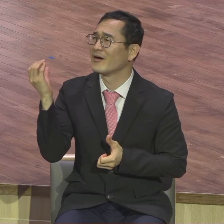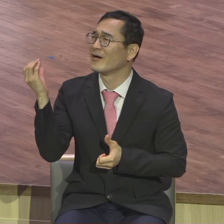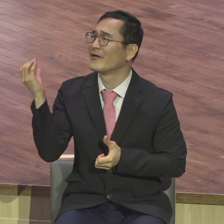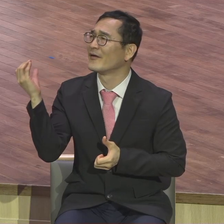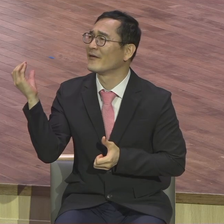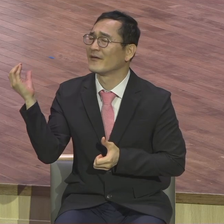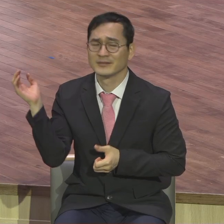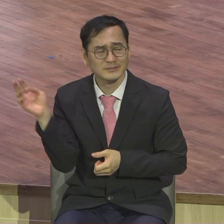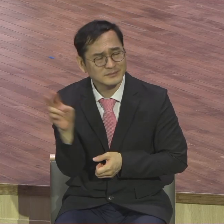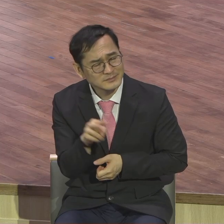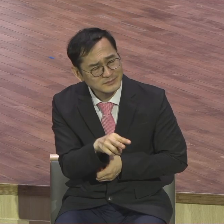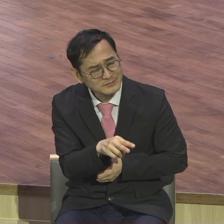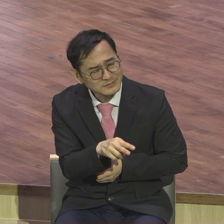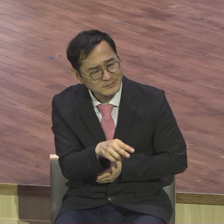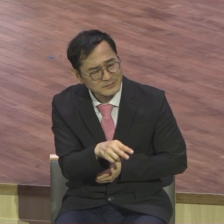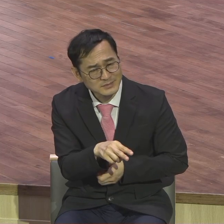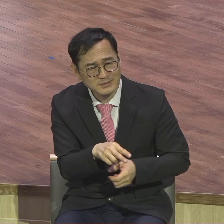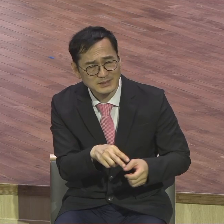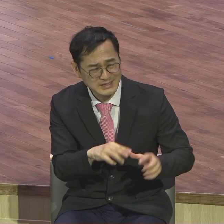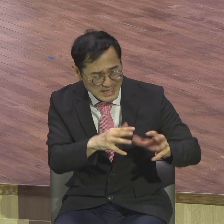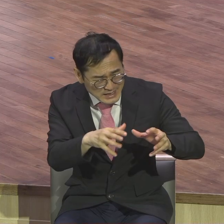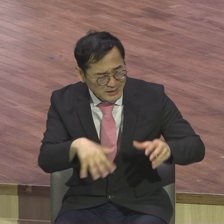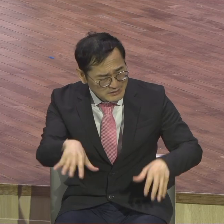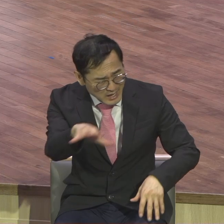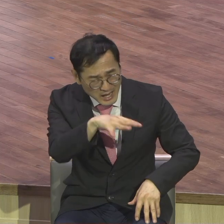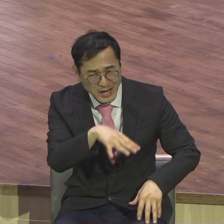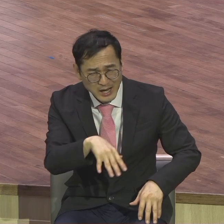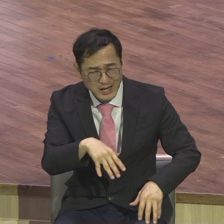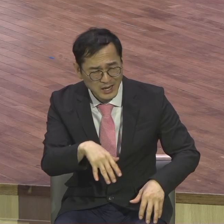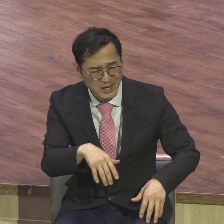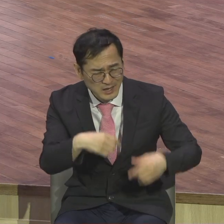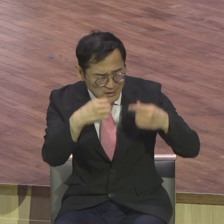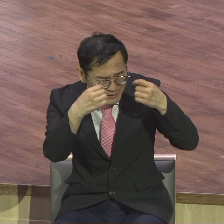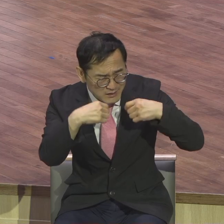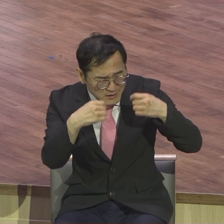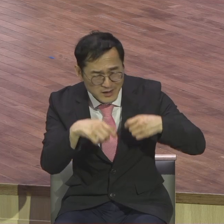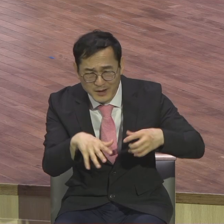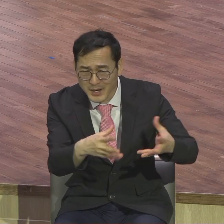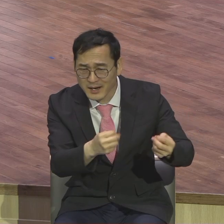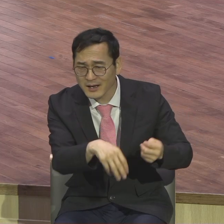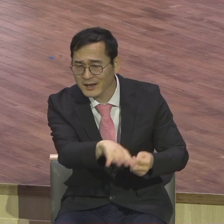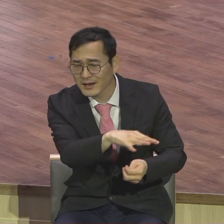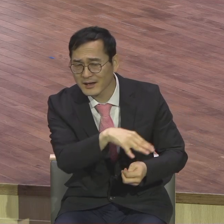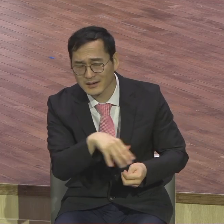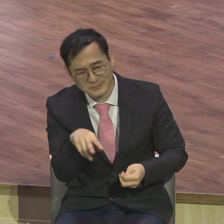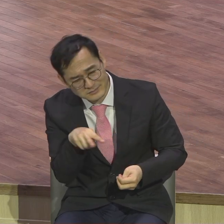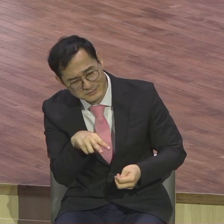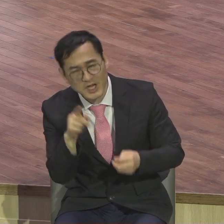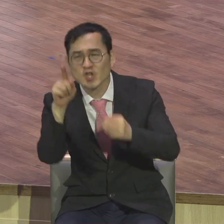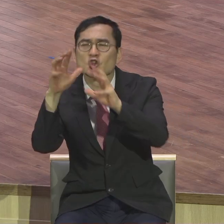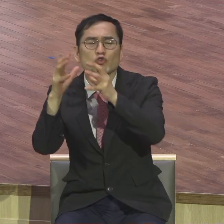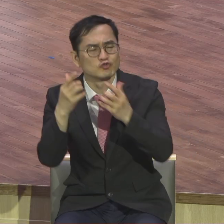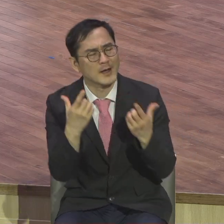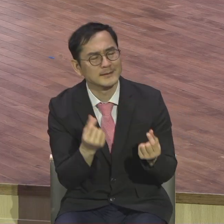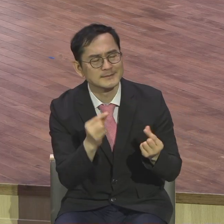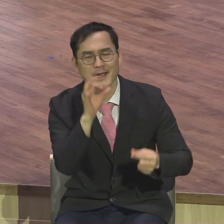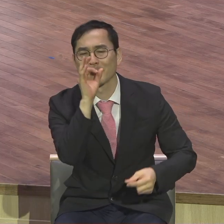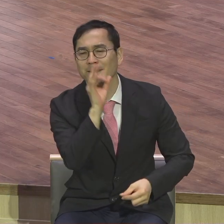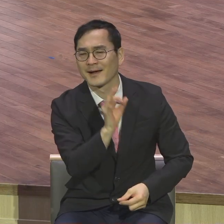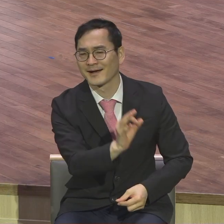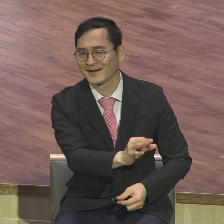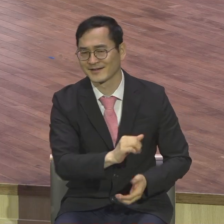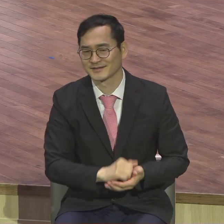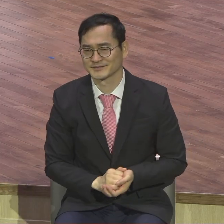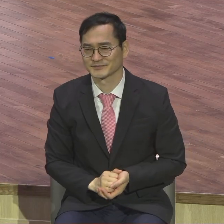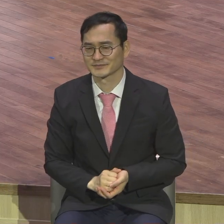세상도 천국으로 화두다. 그러면서 뭐랍니까? 할렐루야 찬양하세 내 모든 죄의